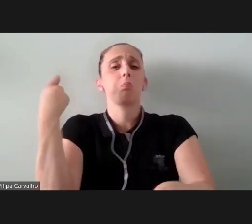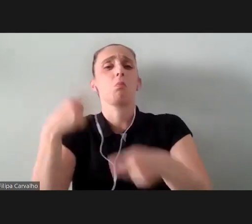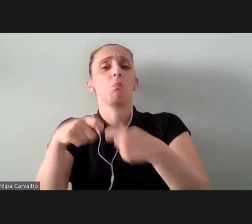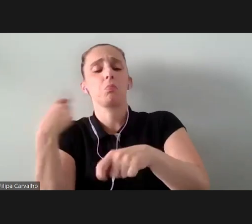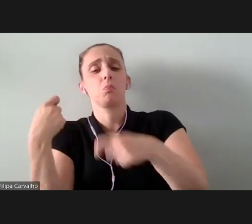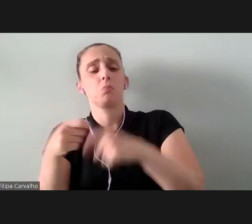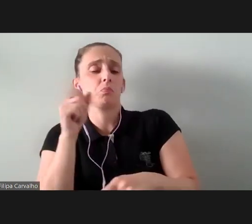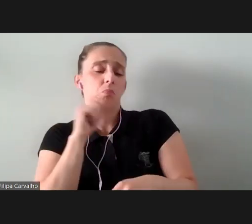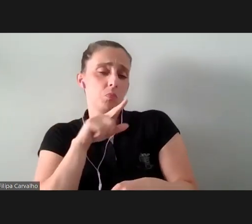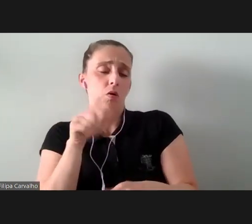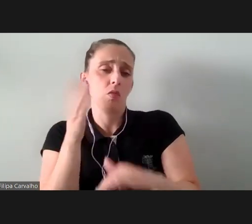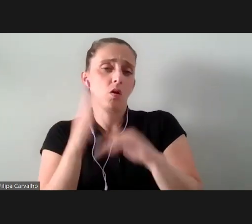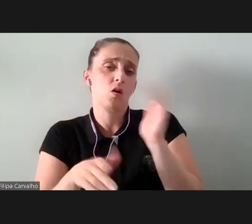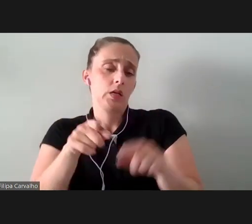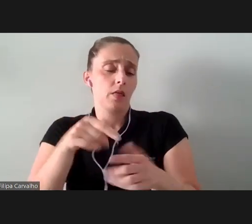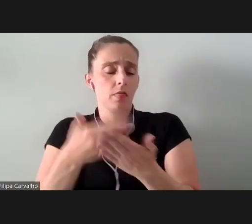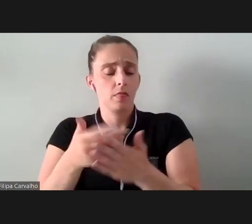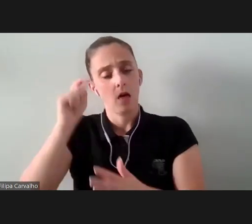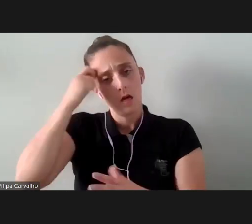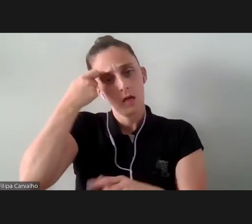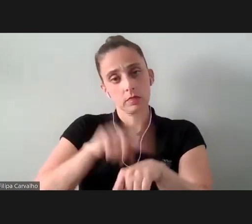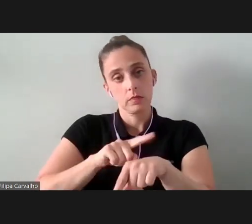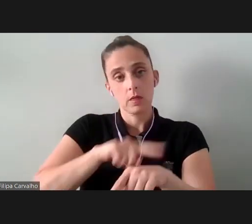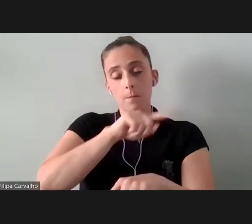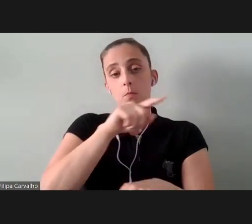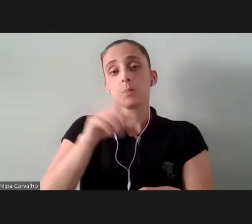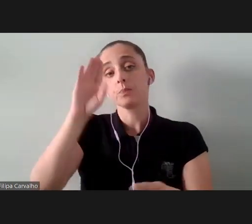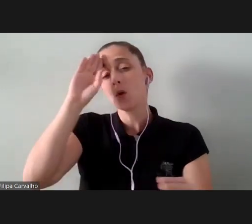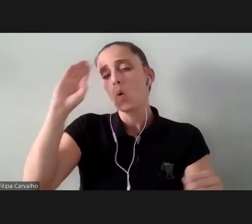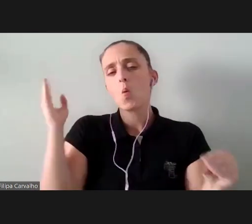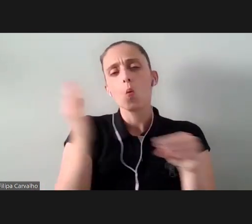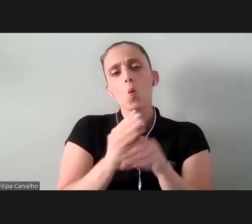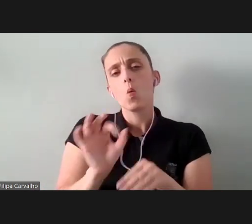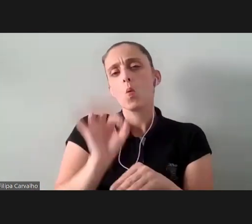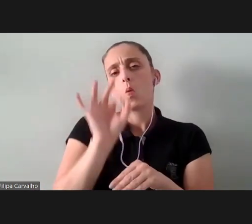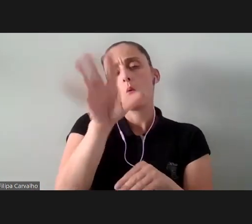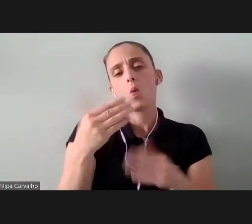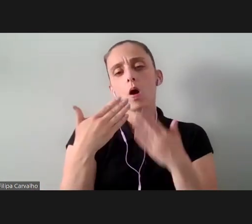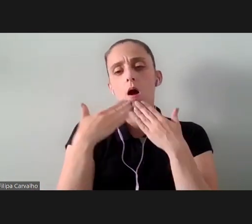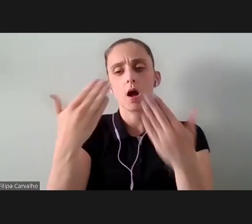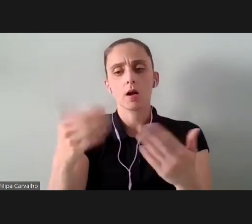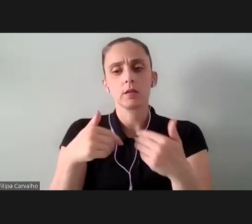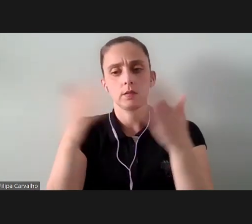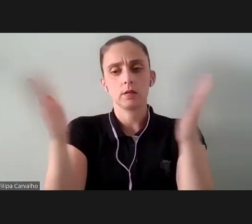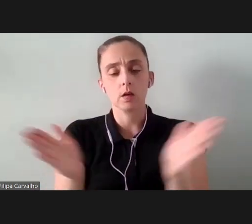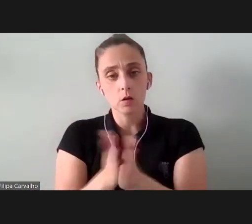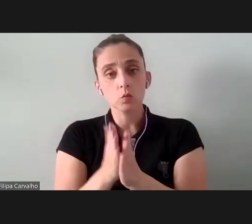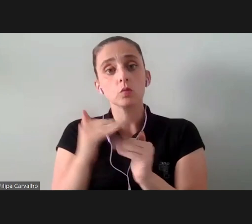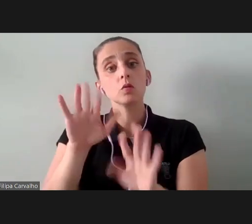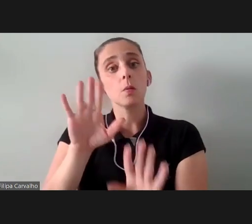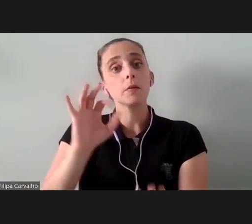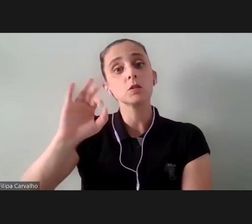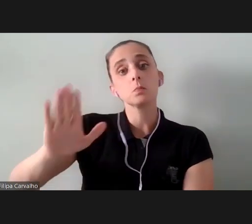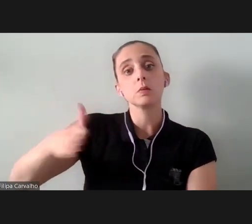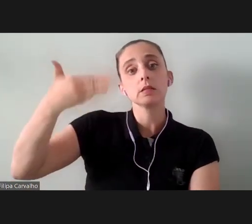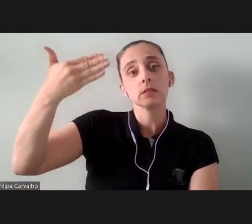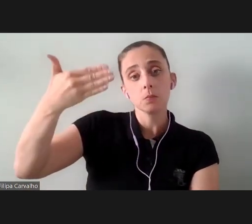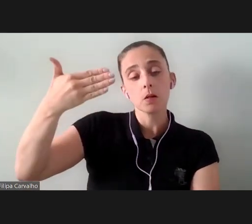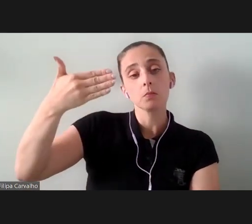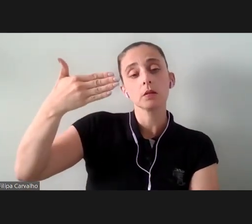isso ser um desperdício de tempo. Uma última palavra de agradecimento a todos, mas sobretudo uma última